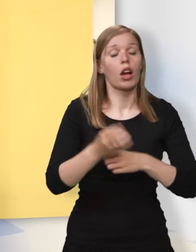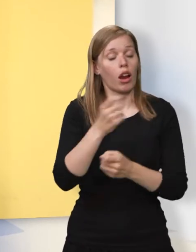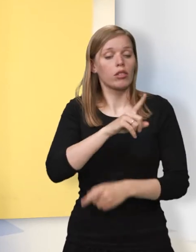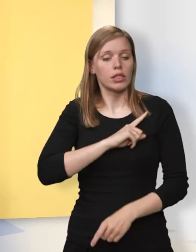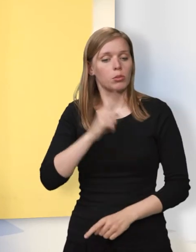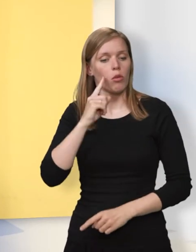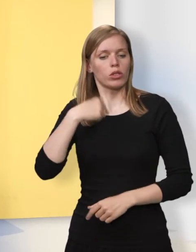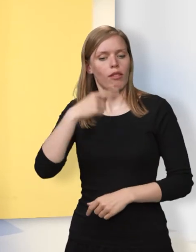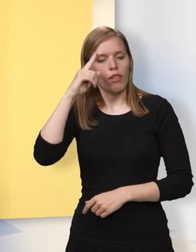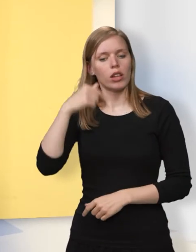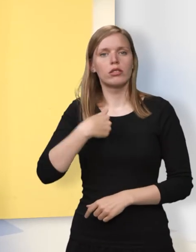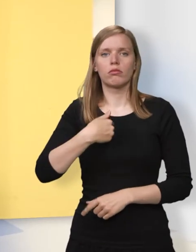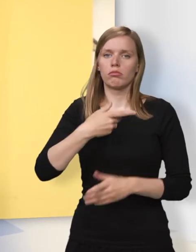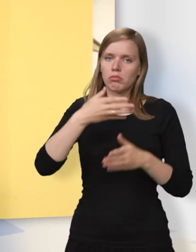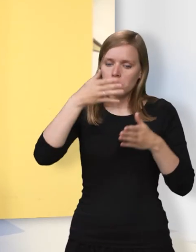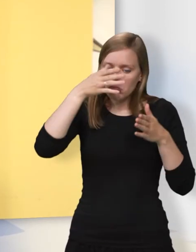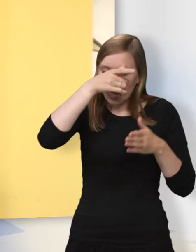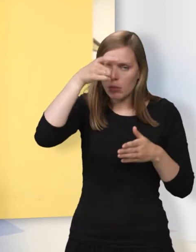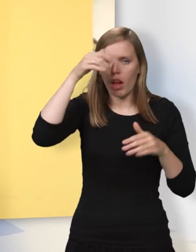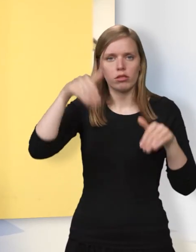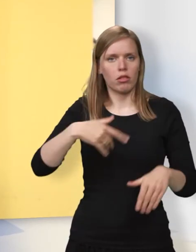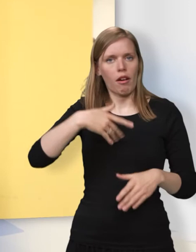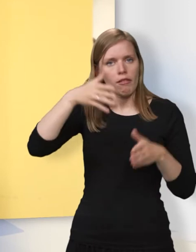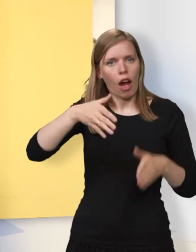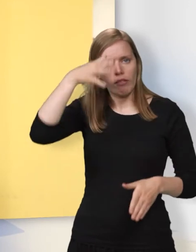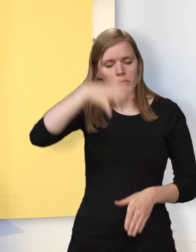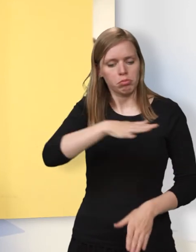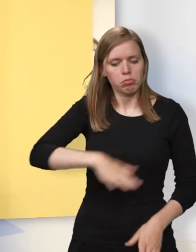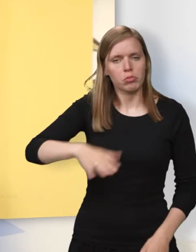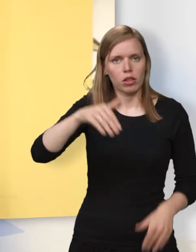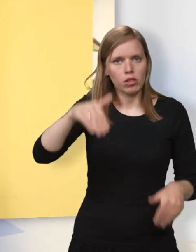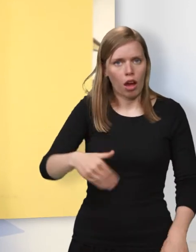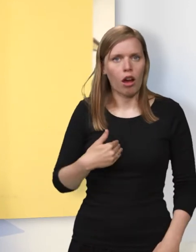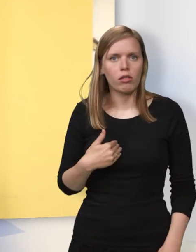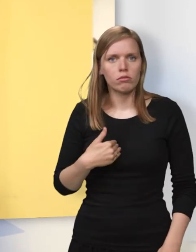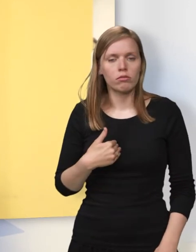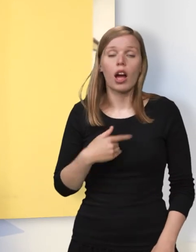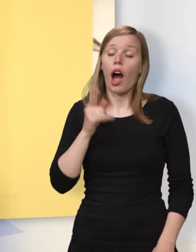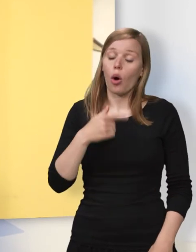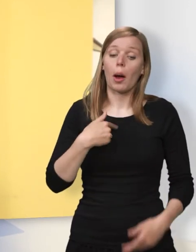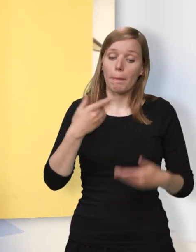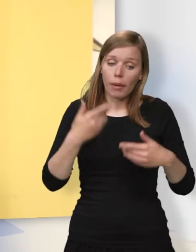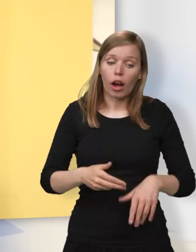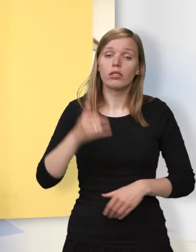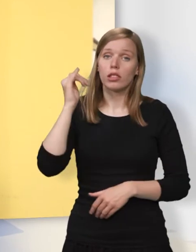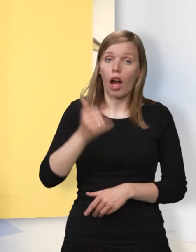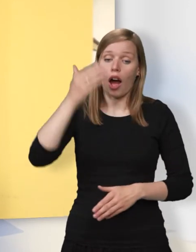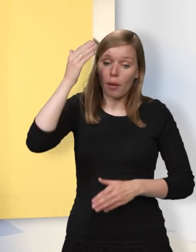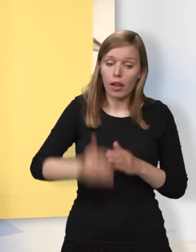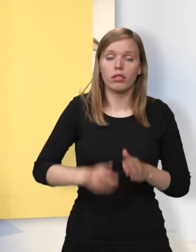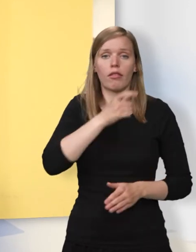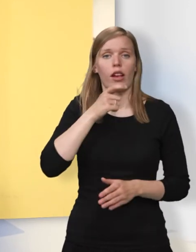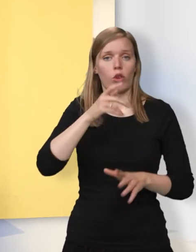ich selber ein fachliches Wissen einbringen kann. Ich bin bereit, auch in letzter Instanz die Verantwortung